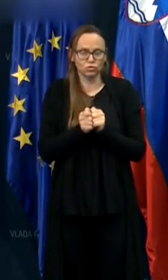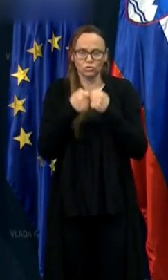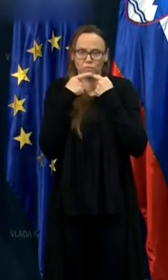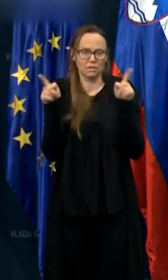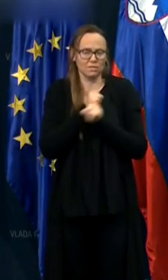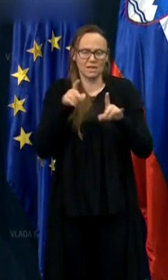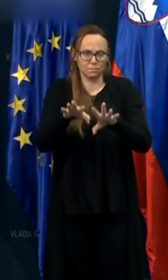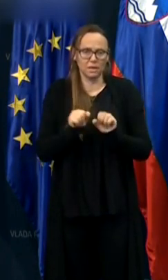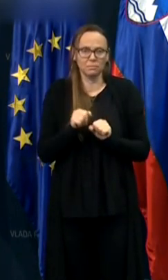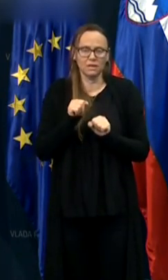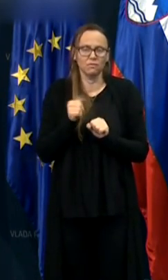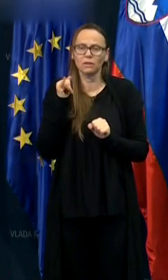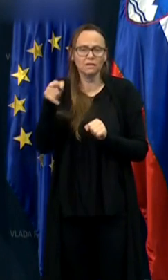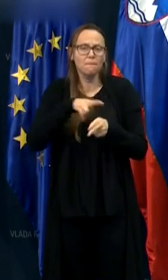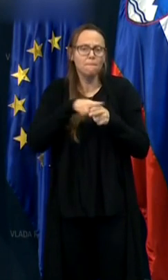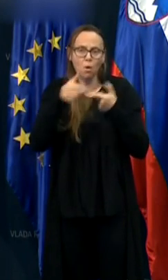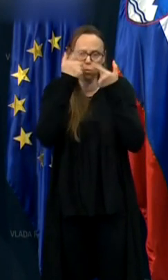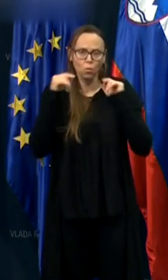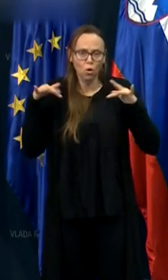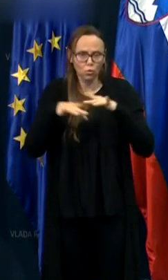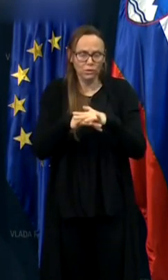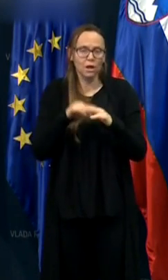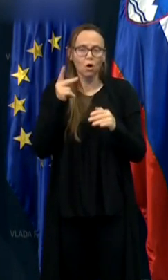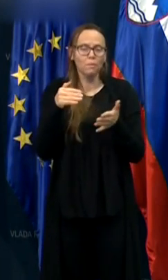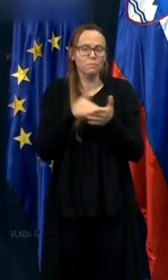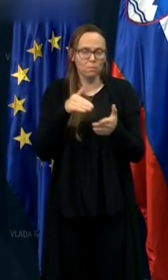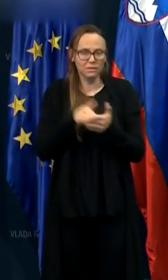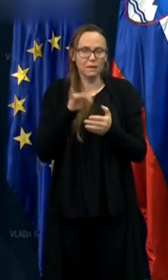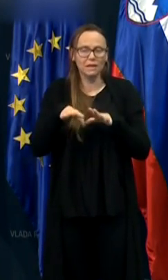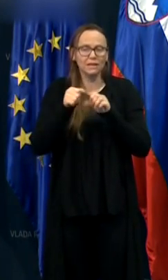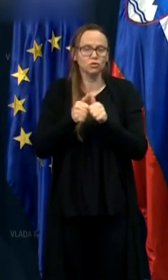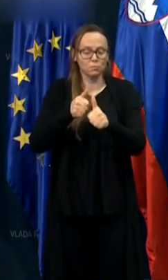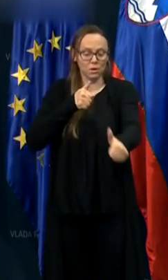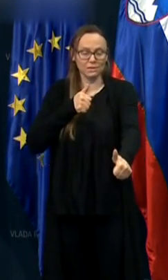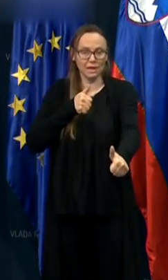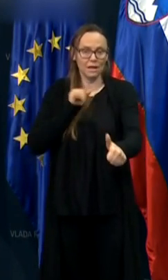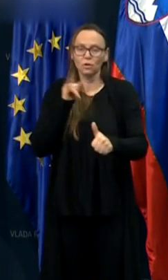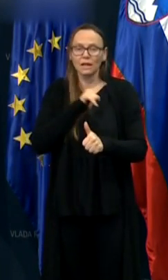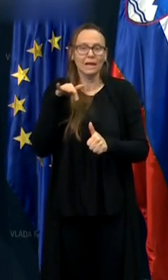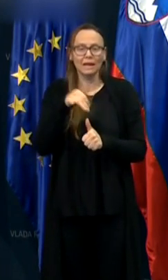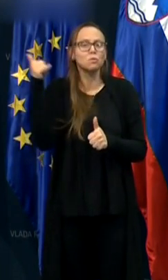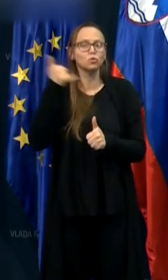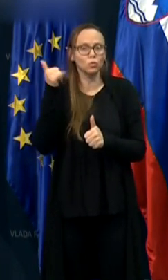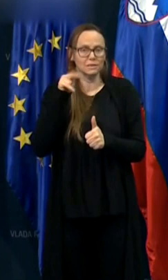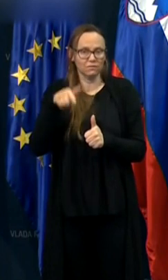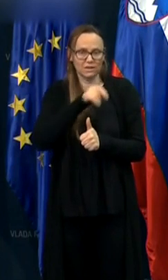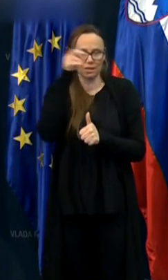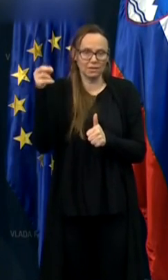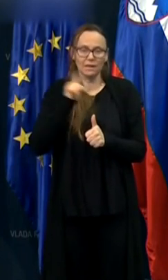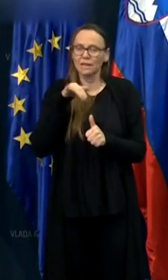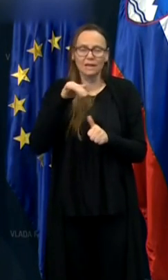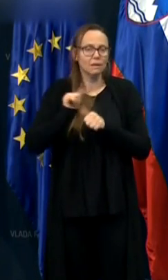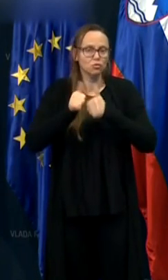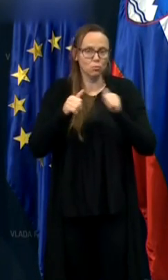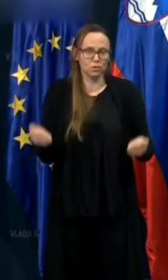ljudi, ko pa bi vendarle bilo potrebno, da držimo razdaljo, da se v teh dneh ne gremo turizma, da se v teh dneh ne gremo